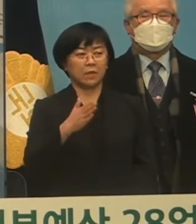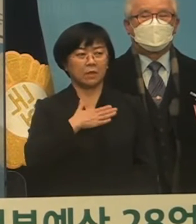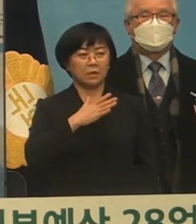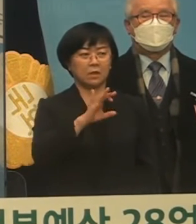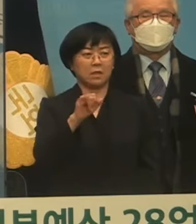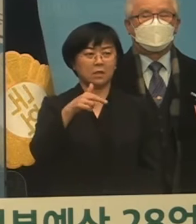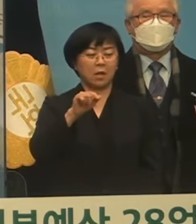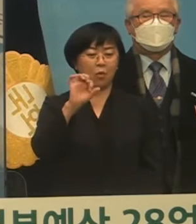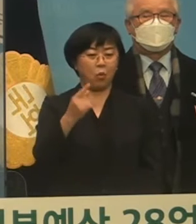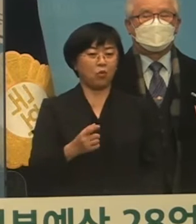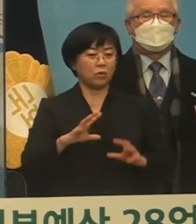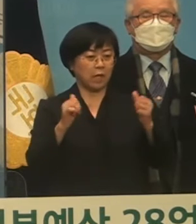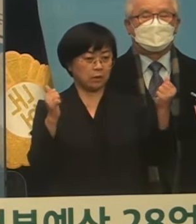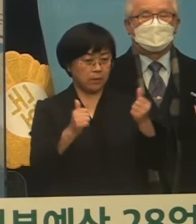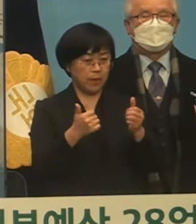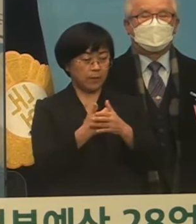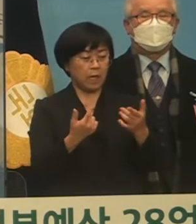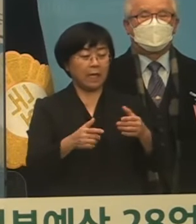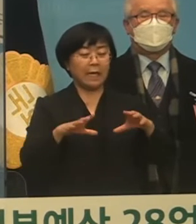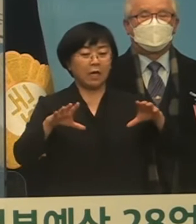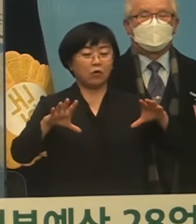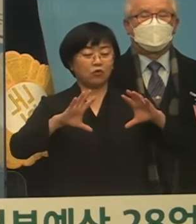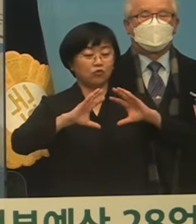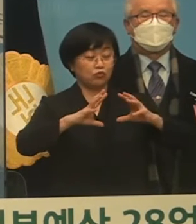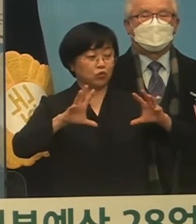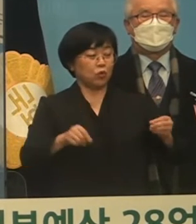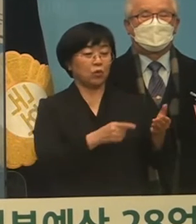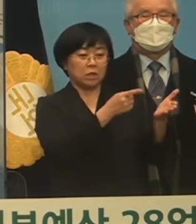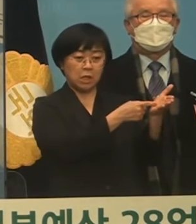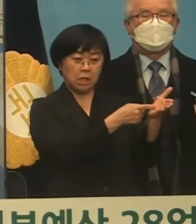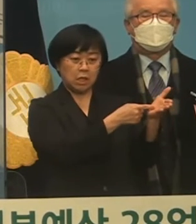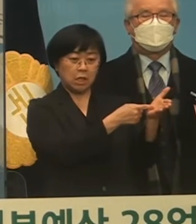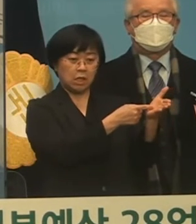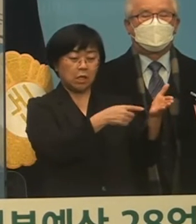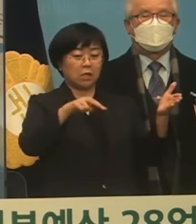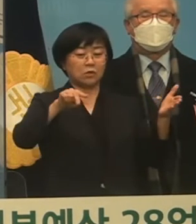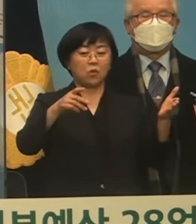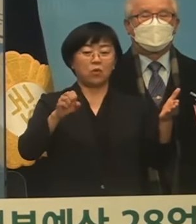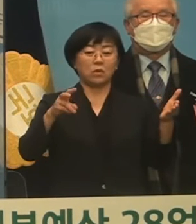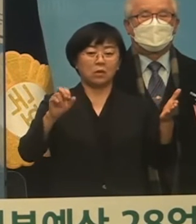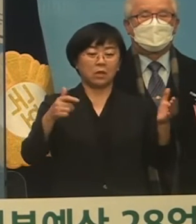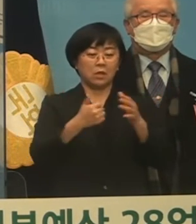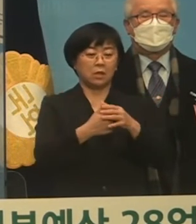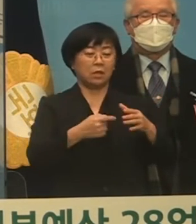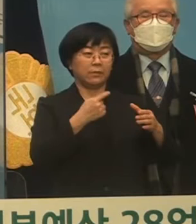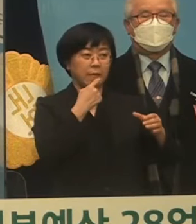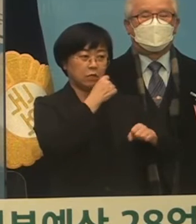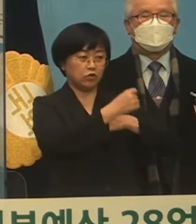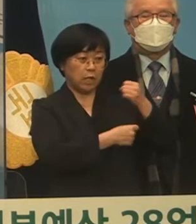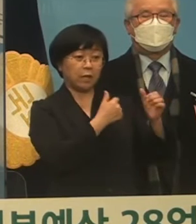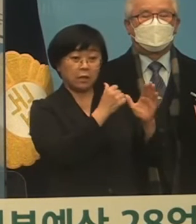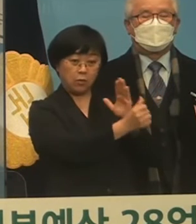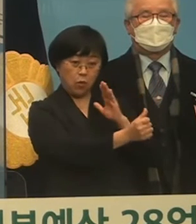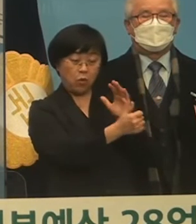이기호 국회의원과 함께 김부겸 국무총리, 송영길 더불어민주당 대표,